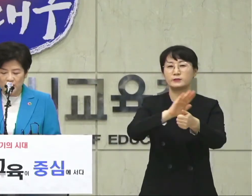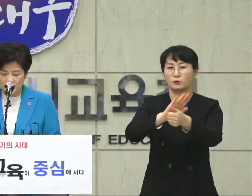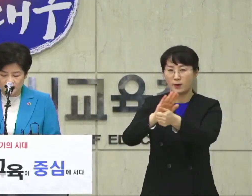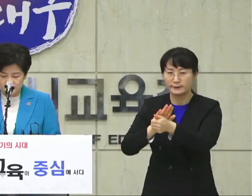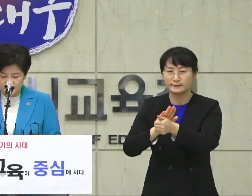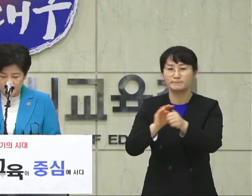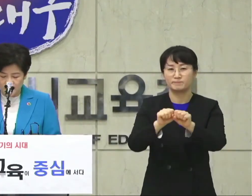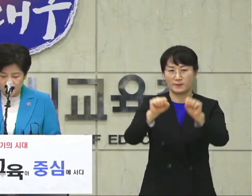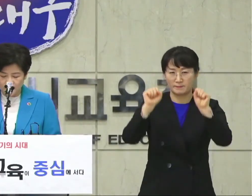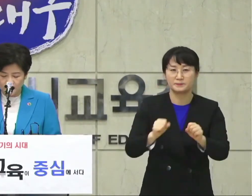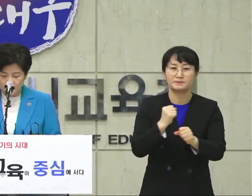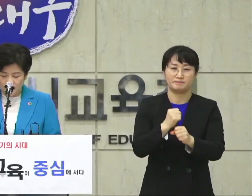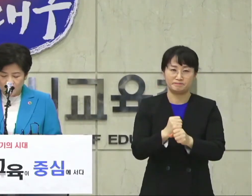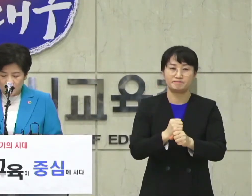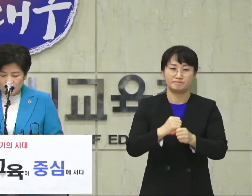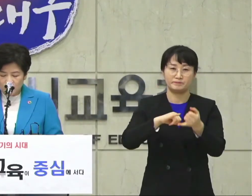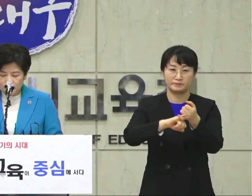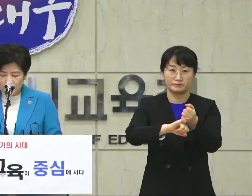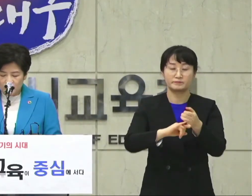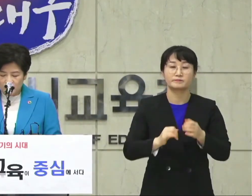체계를 구축하겠습니다.